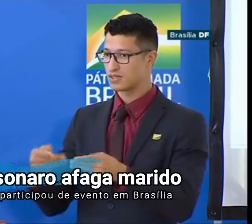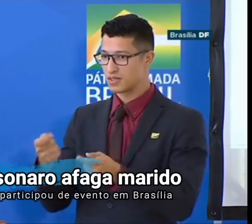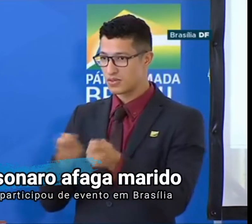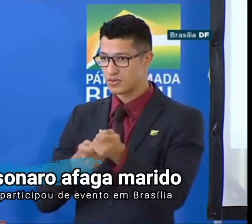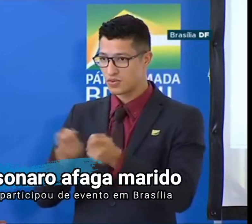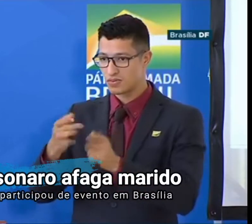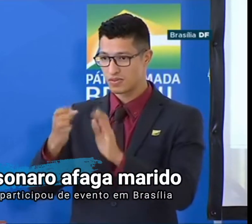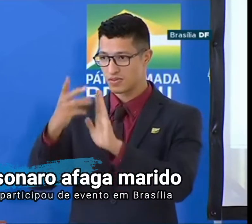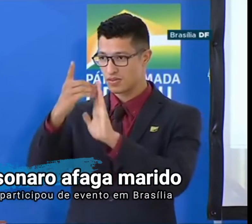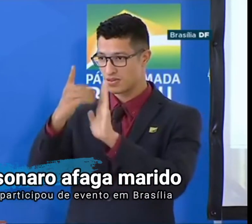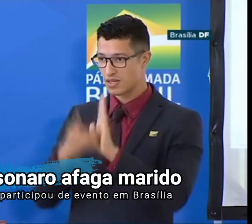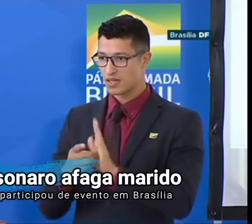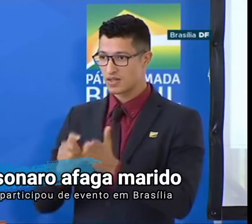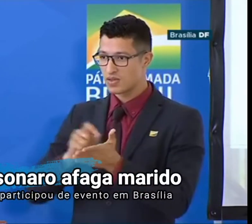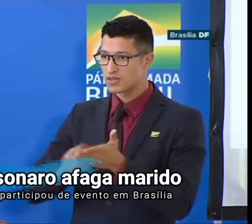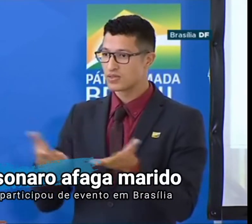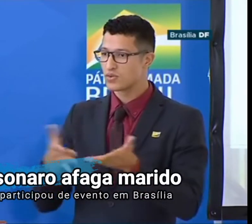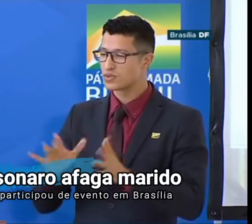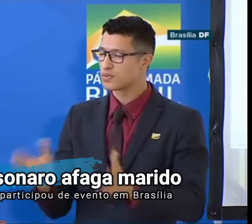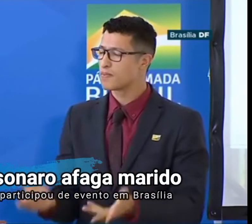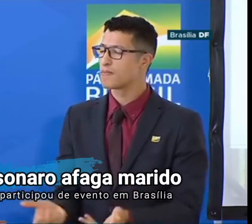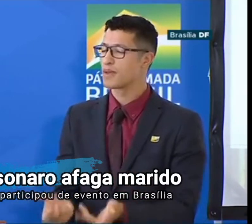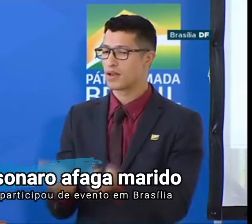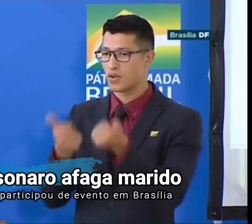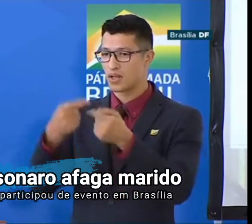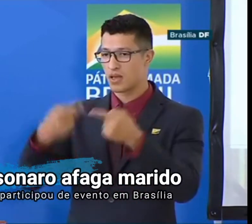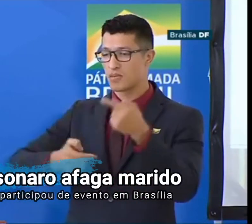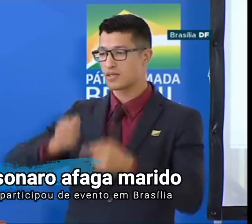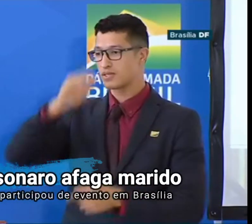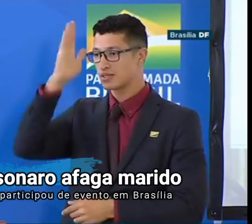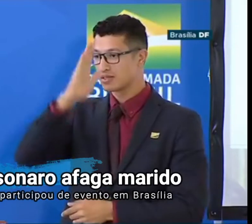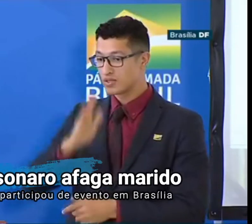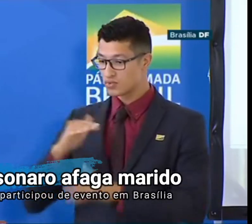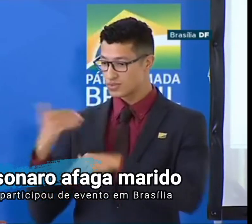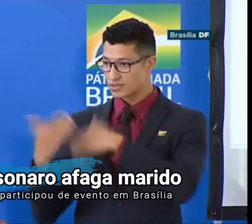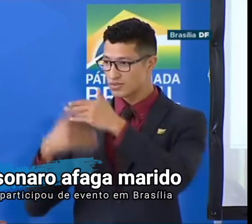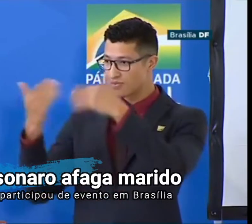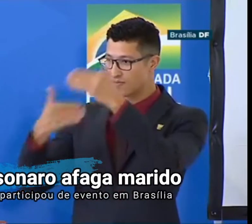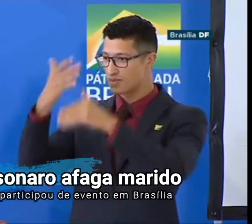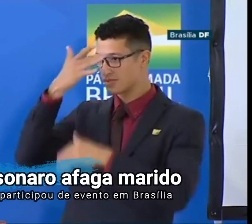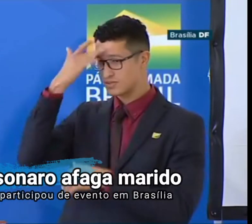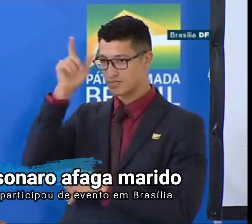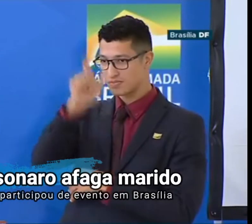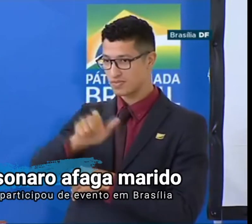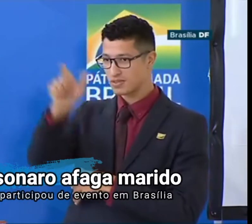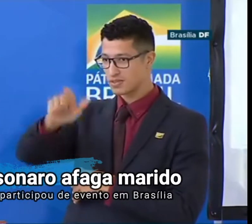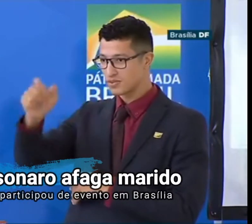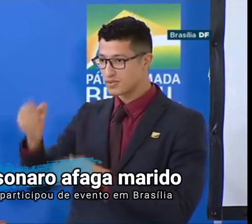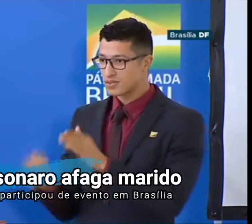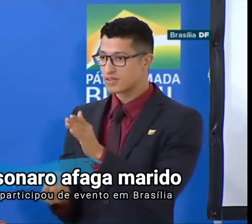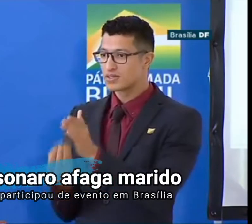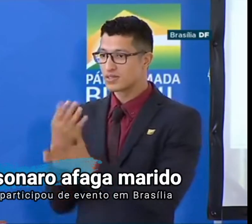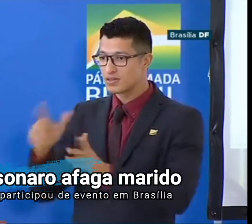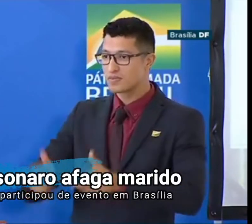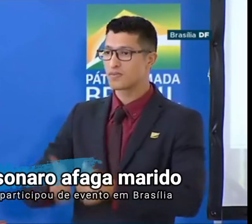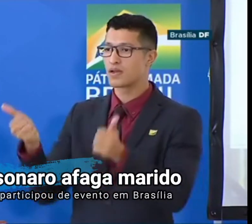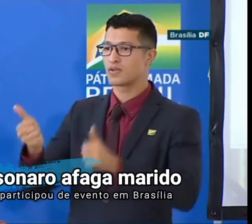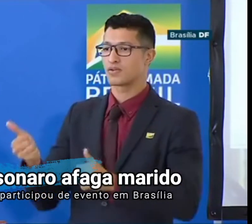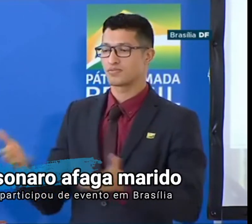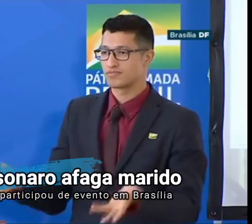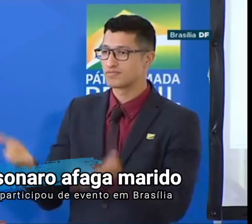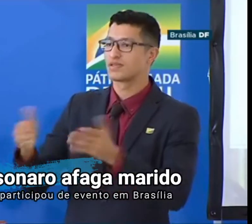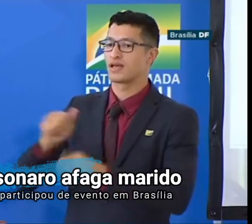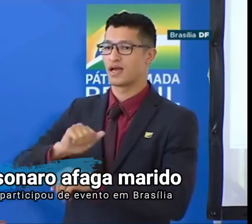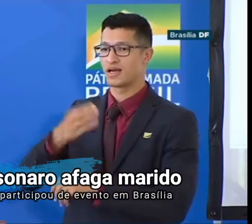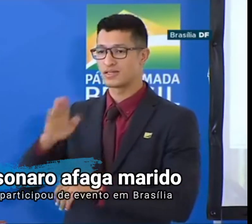o decreto assinado hoje, que aprimora a Política Nacional de Desenvolvimento de Pessoas, instituindo uma maior governança sobre